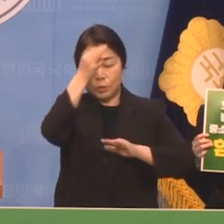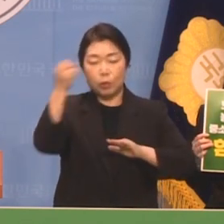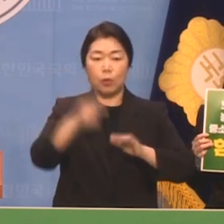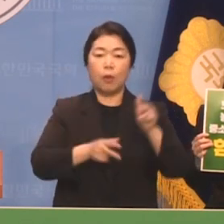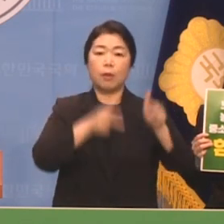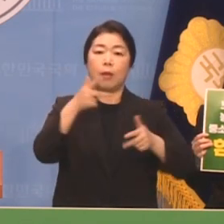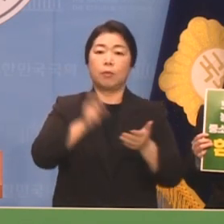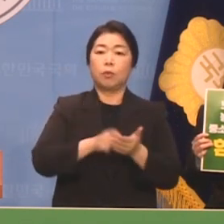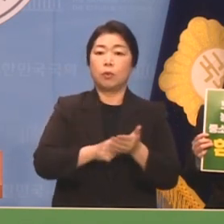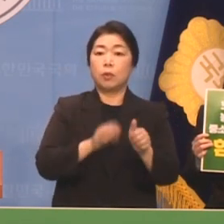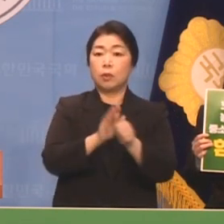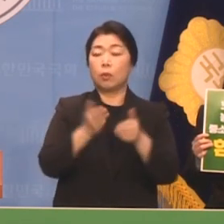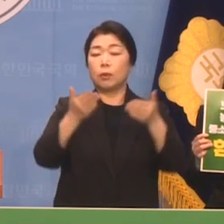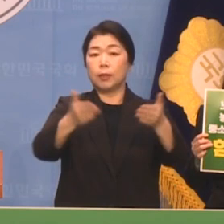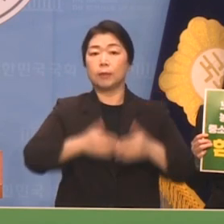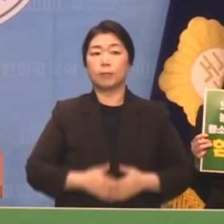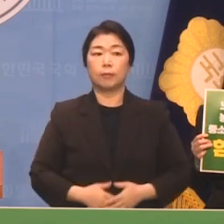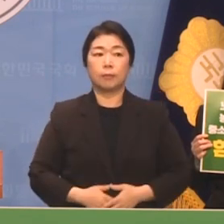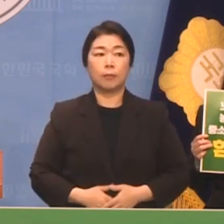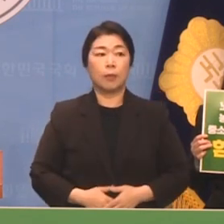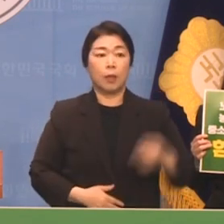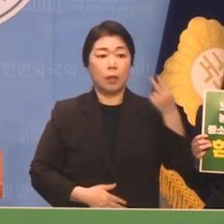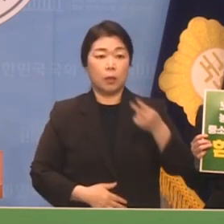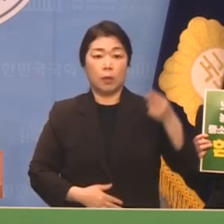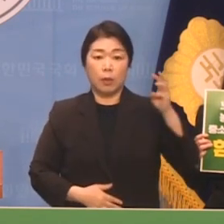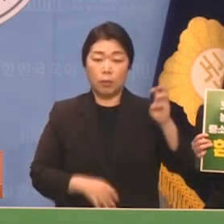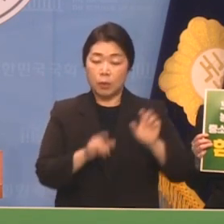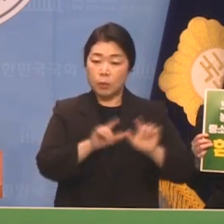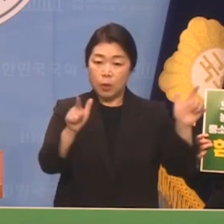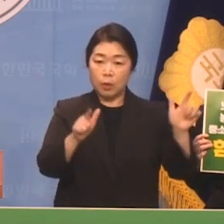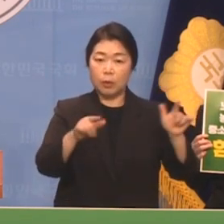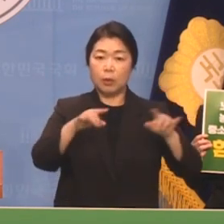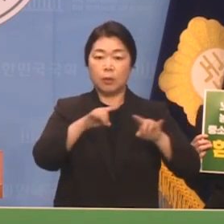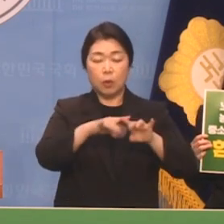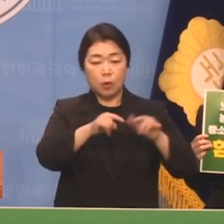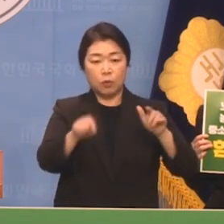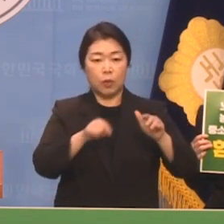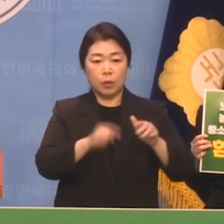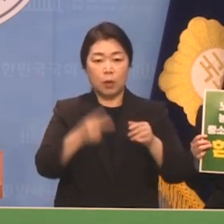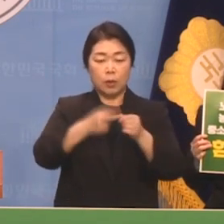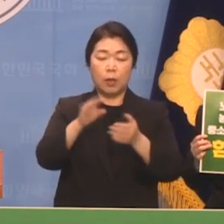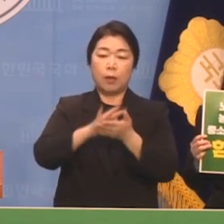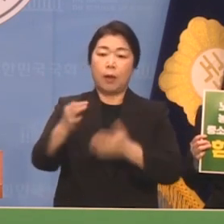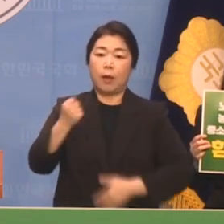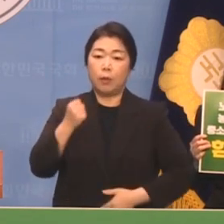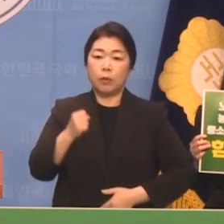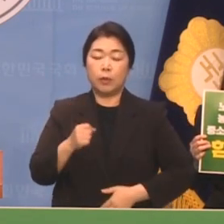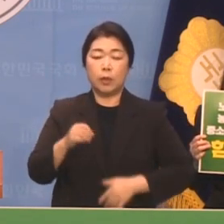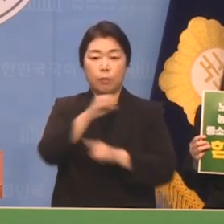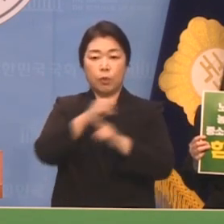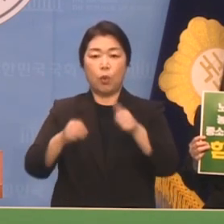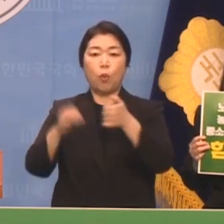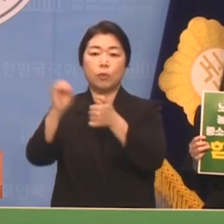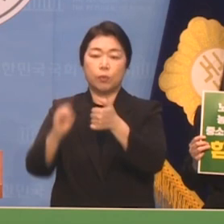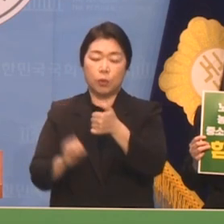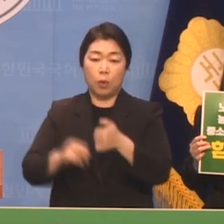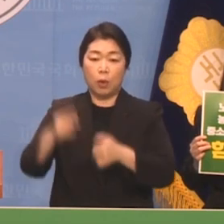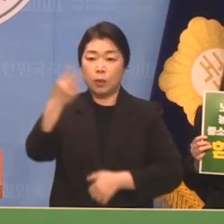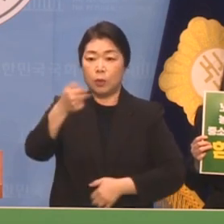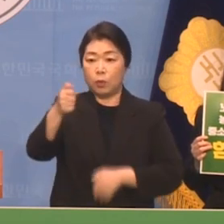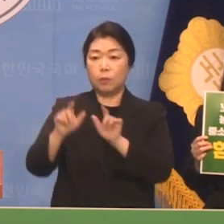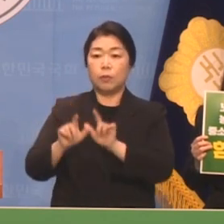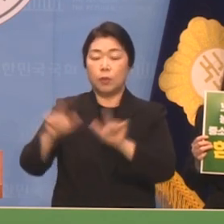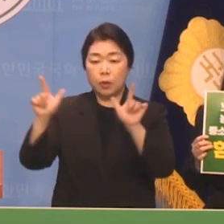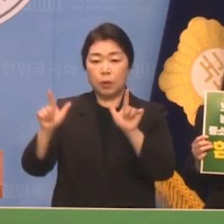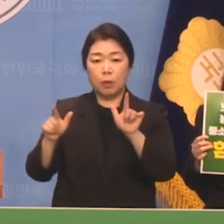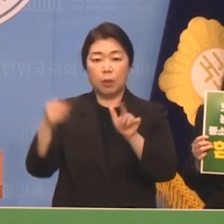산업 촉진을 지원하겠습니다. 2030년 전력 중 재생에너지 비중을 50%, 2050년